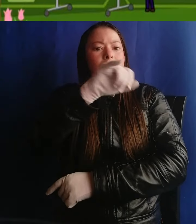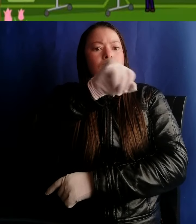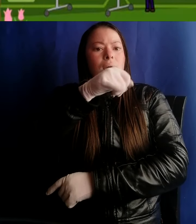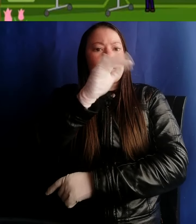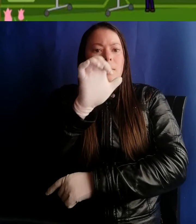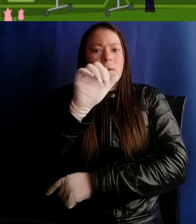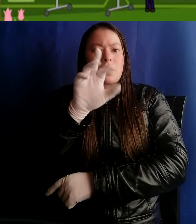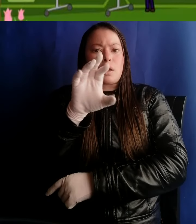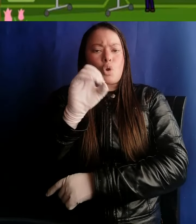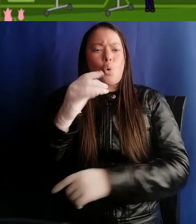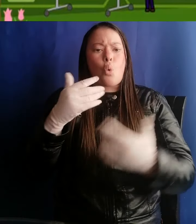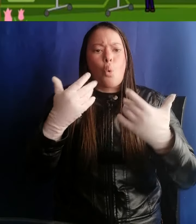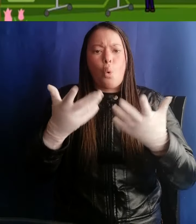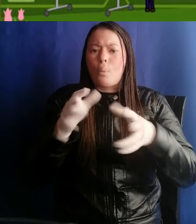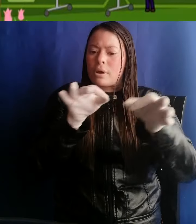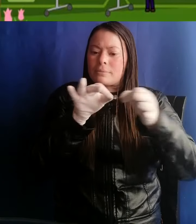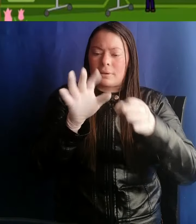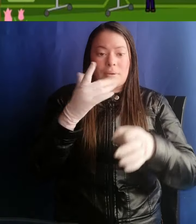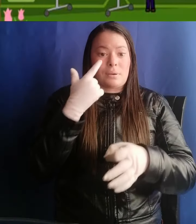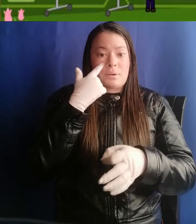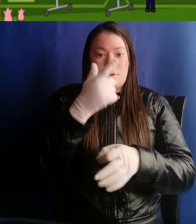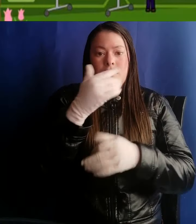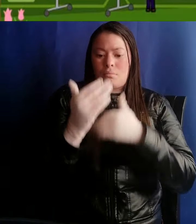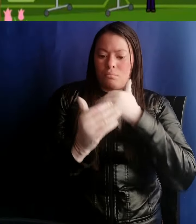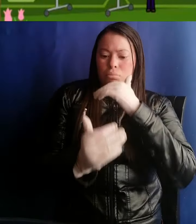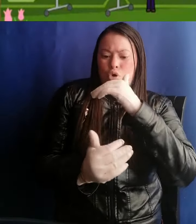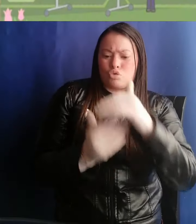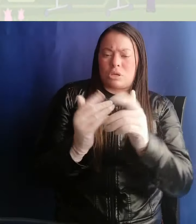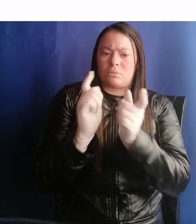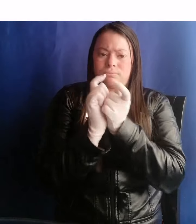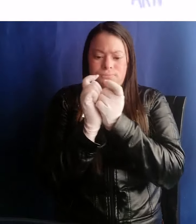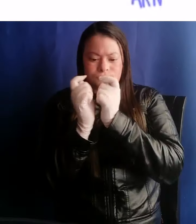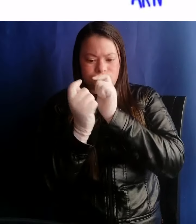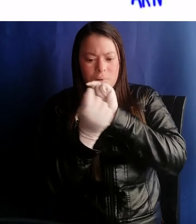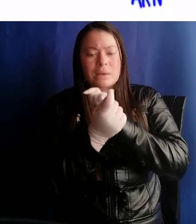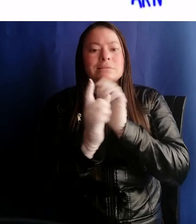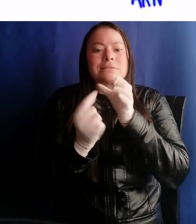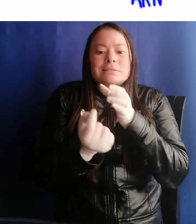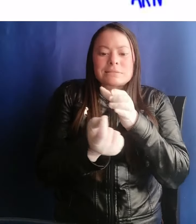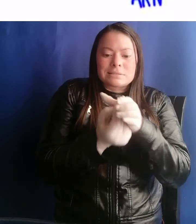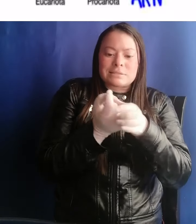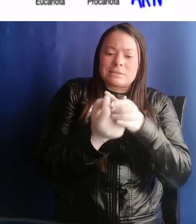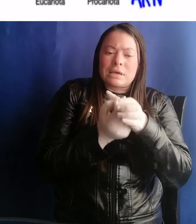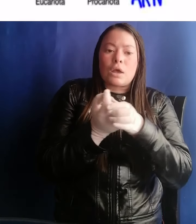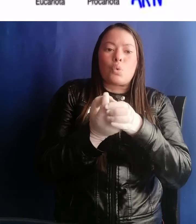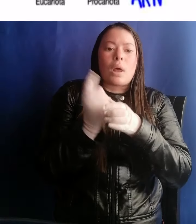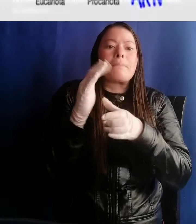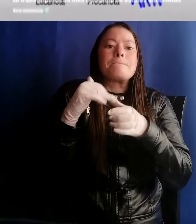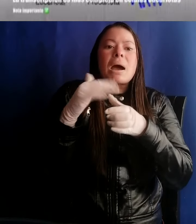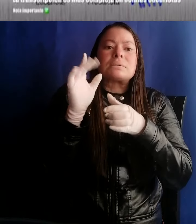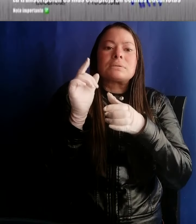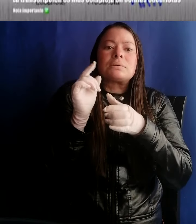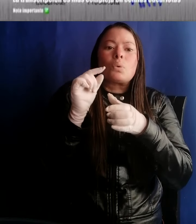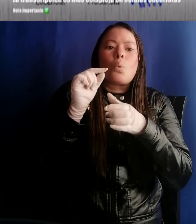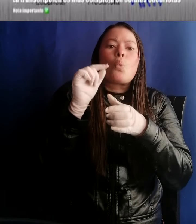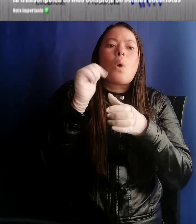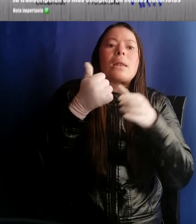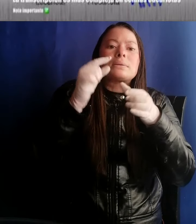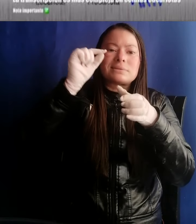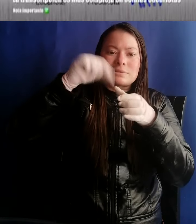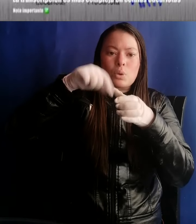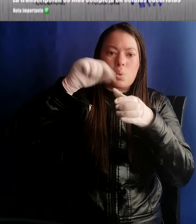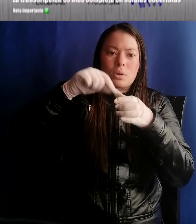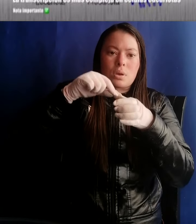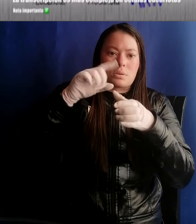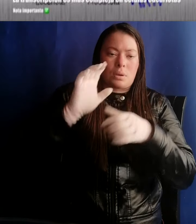partir de una hebra molde de ADN? El proceso de transcripción es más complejo